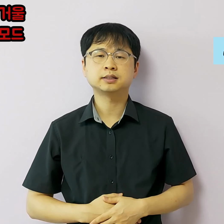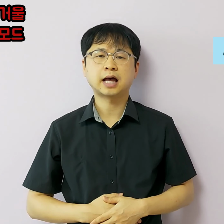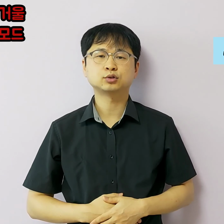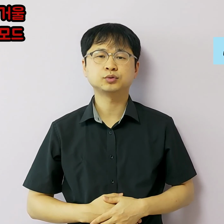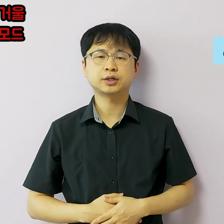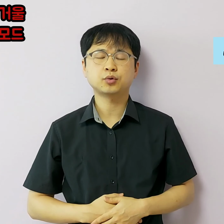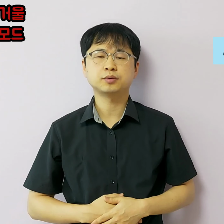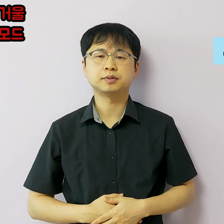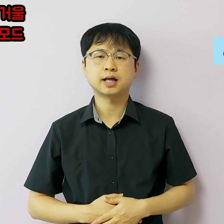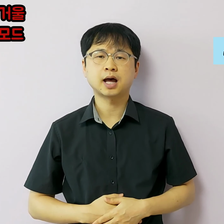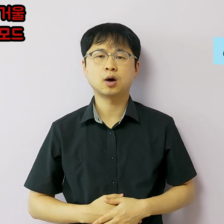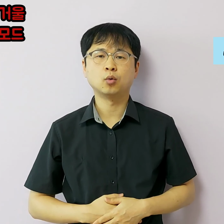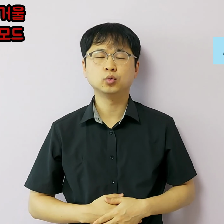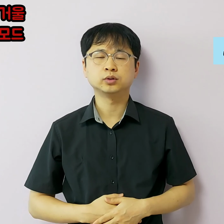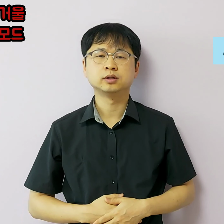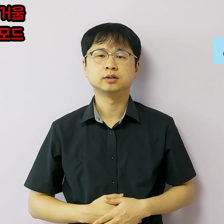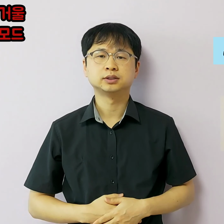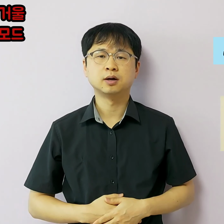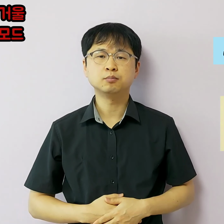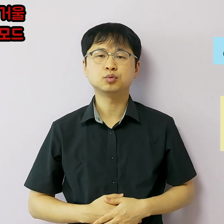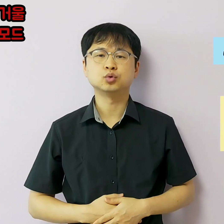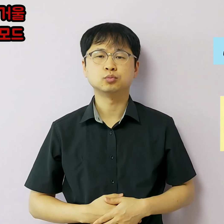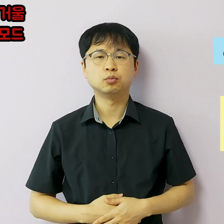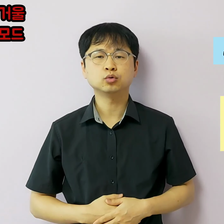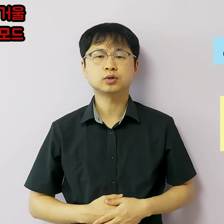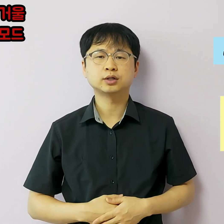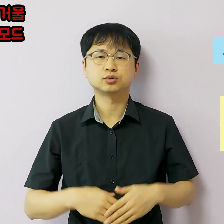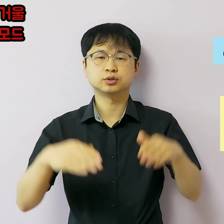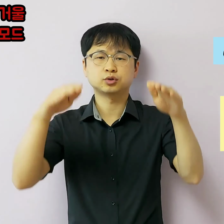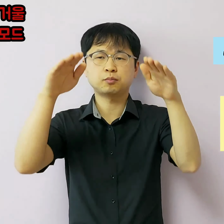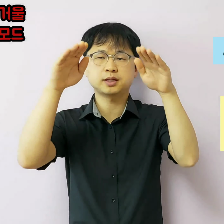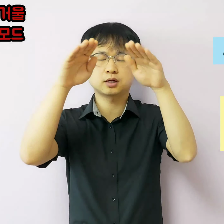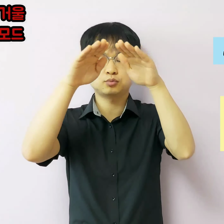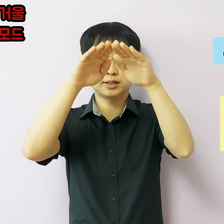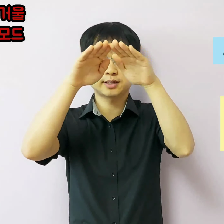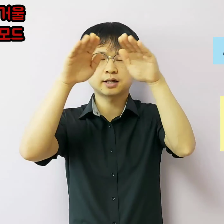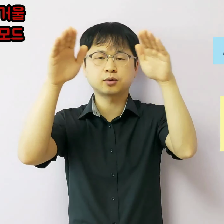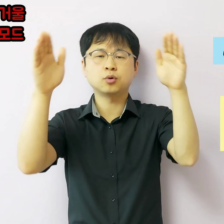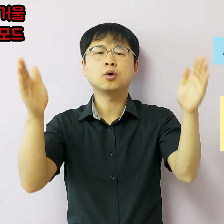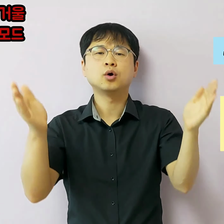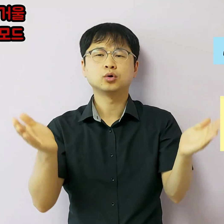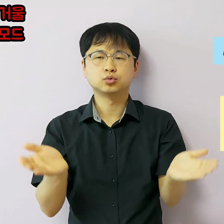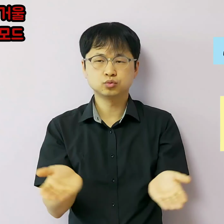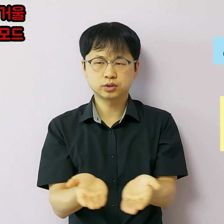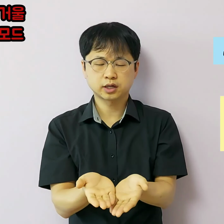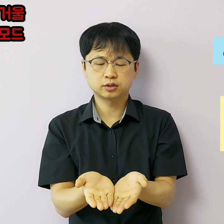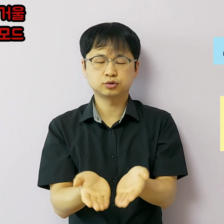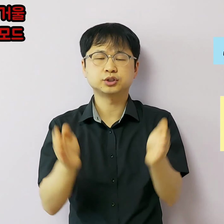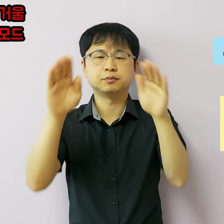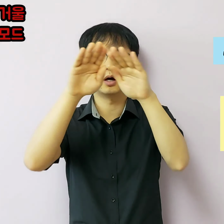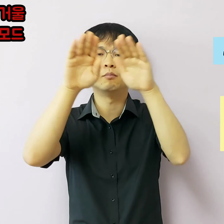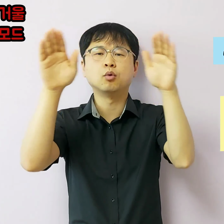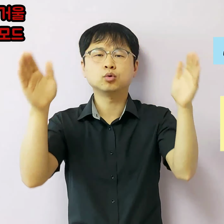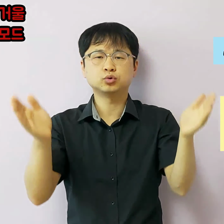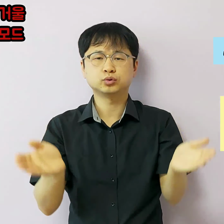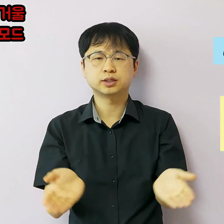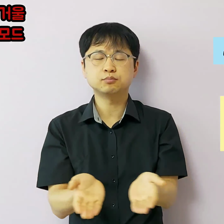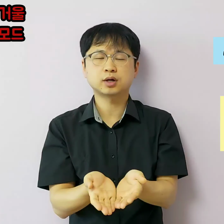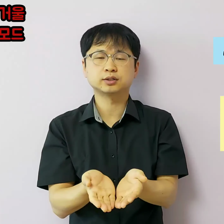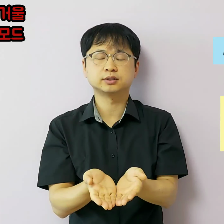다 준대도입니다. 온, 전부, 모두라는 수어는 손바닥을 위에서 아래로 둥글게 그려주시면 모두, 전부라는